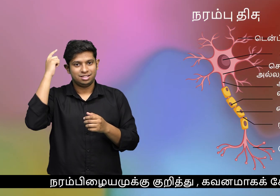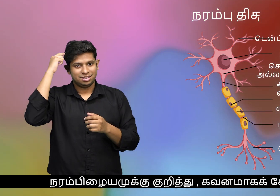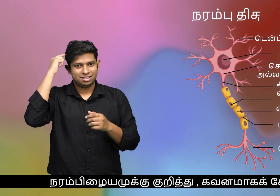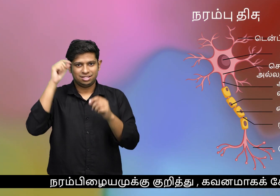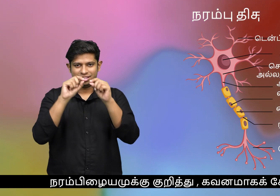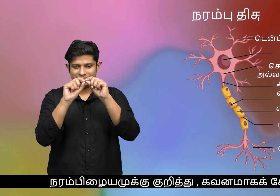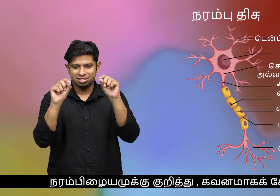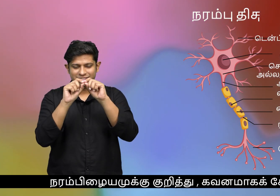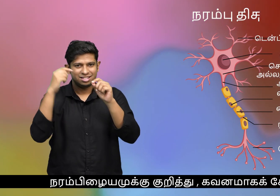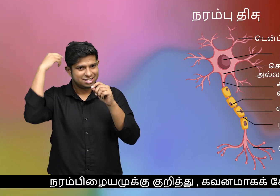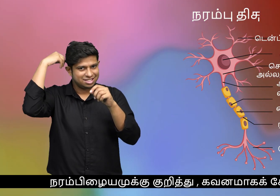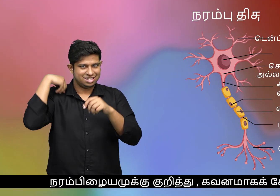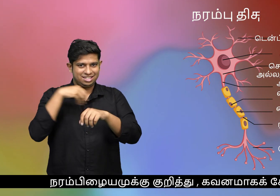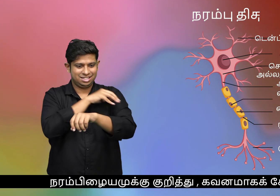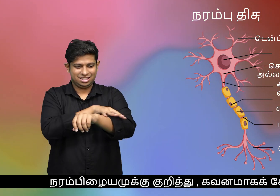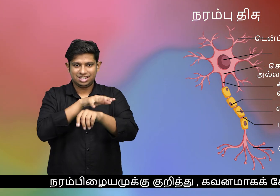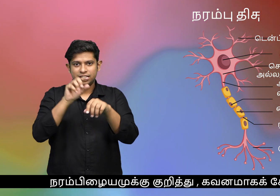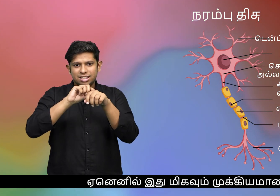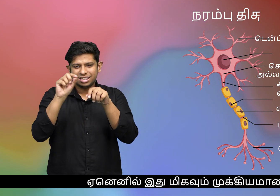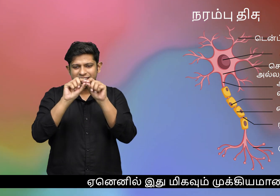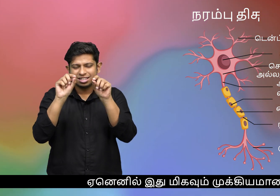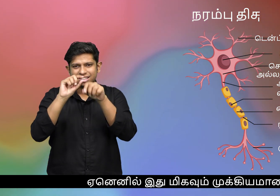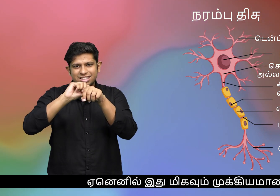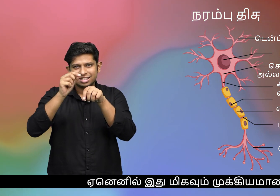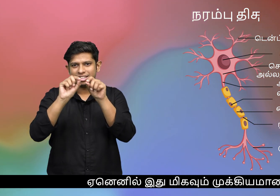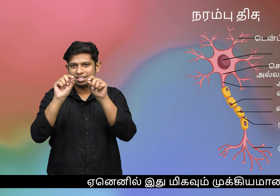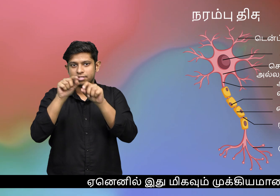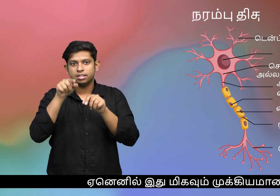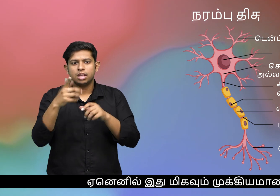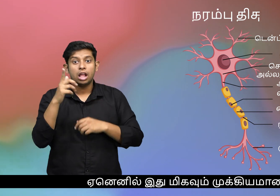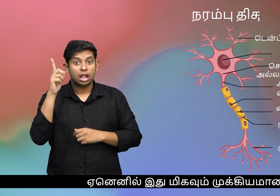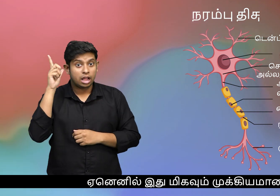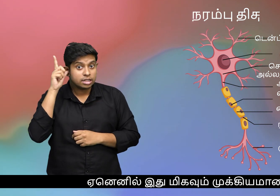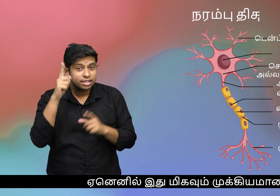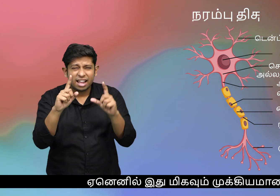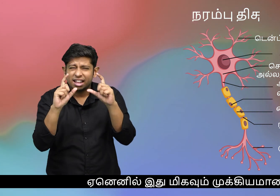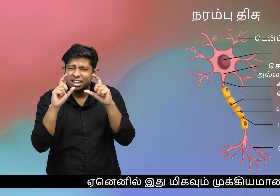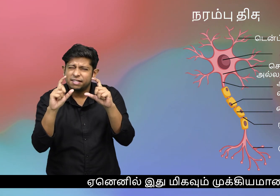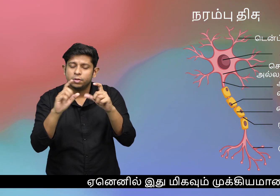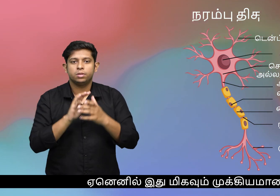நரம்பிழையமுக்கு குறித்து கவனமாக கேளுங்கள், ஏனெனில் இது மிகவும் முக்கியமானது.